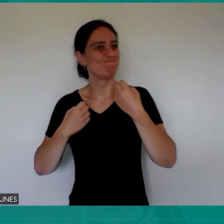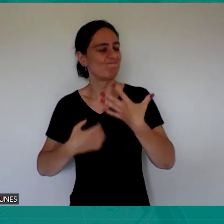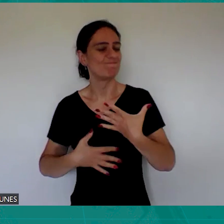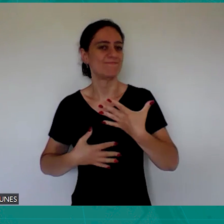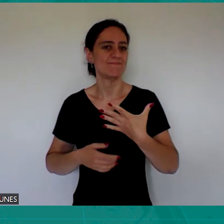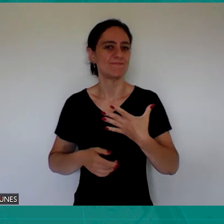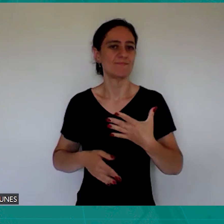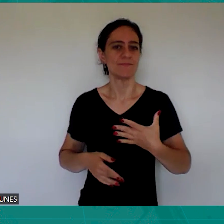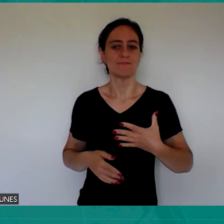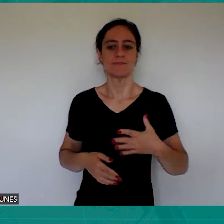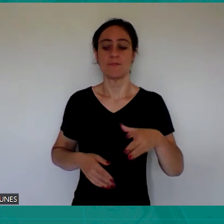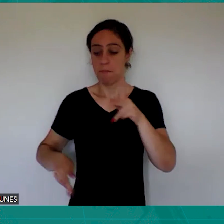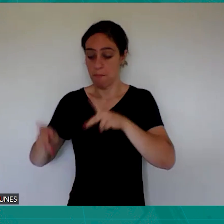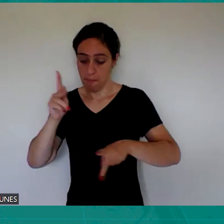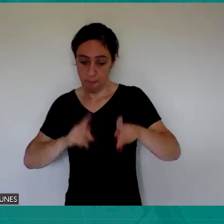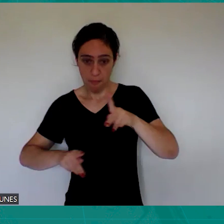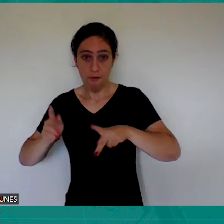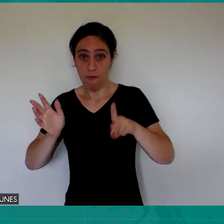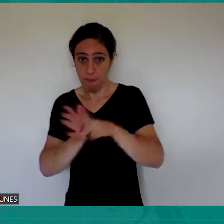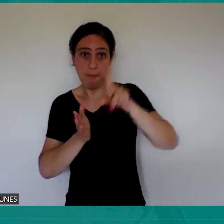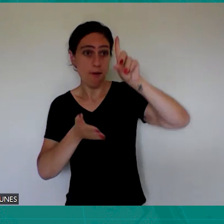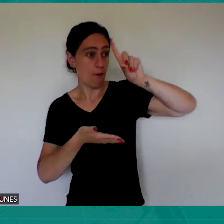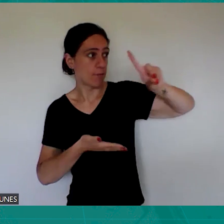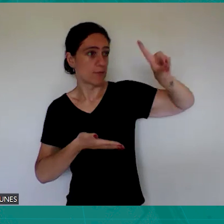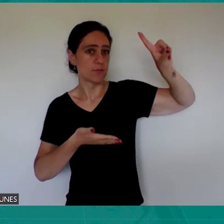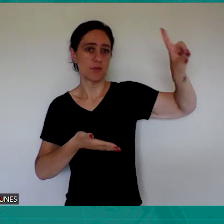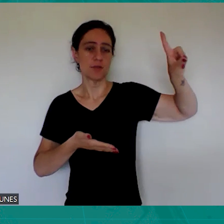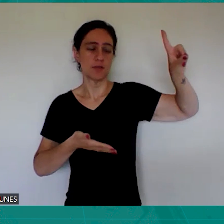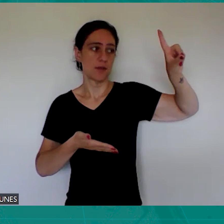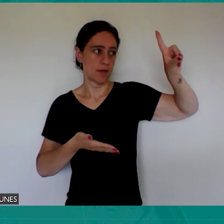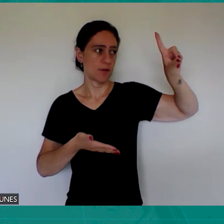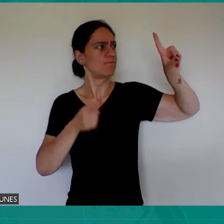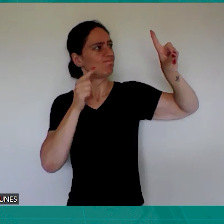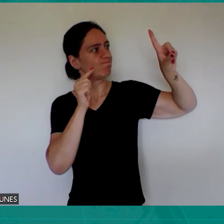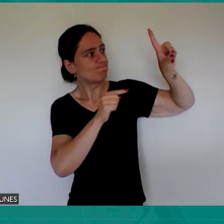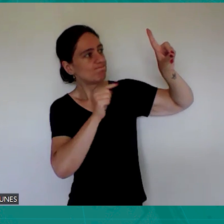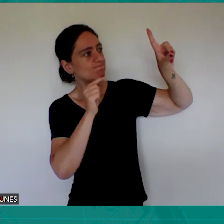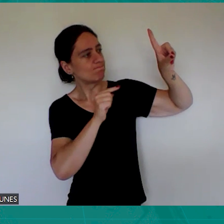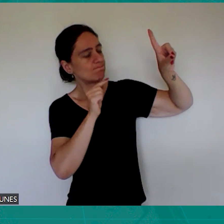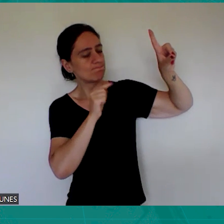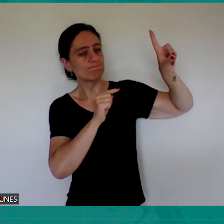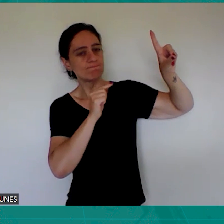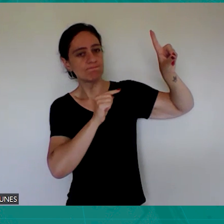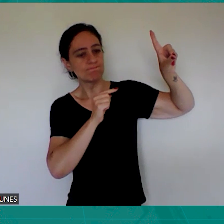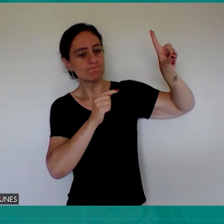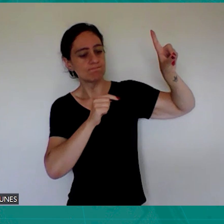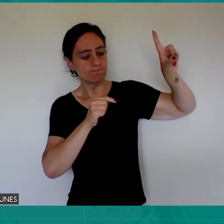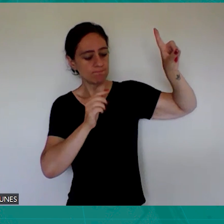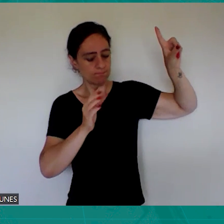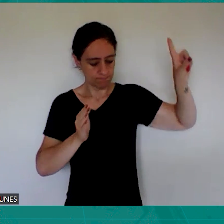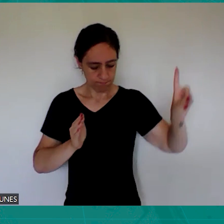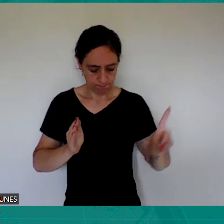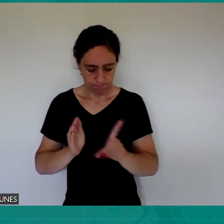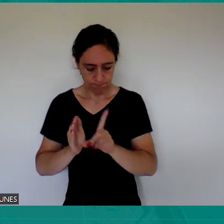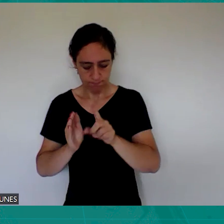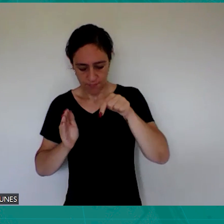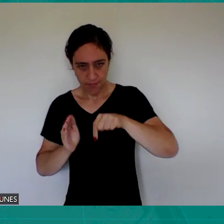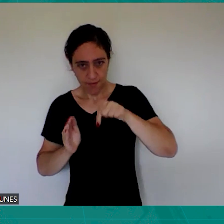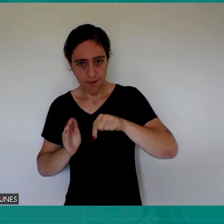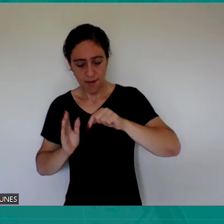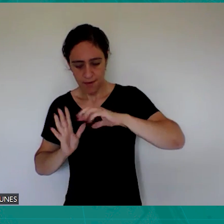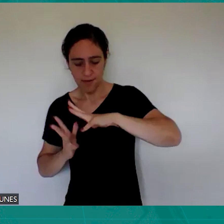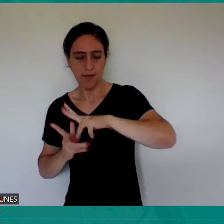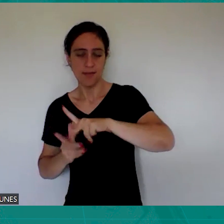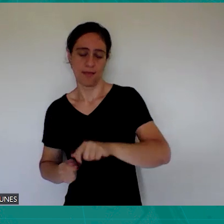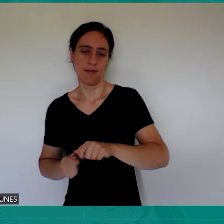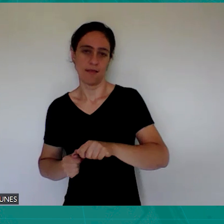serão povos de Deus, e Deus mesmo estará com eles. Deus